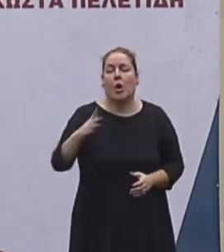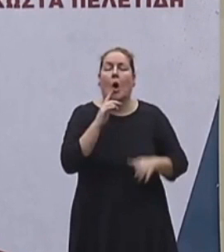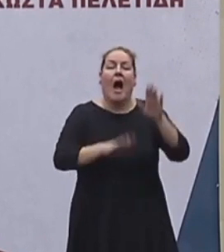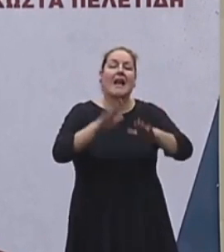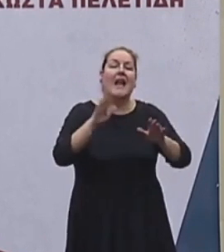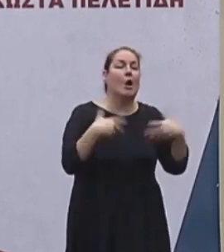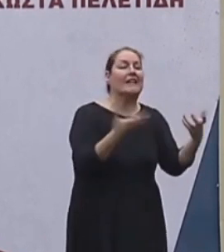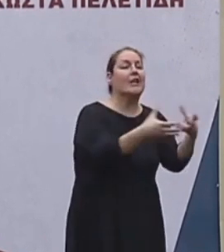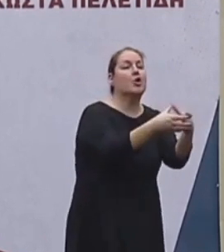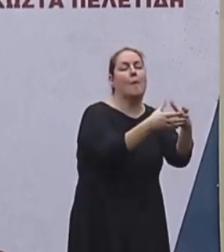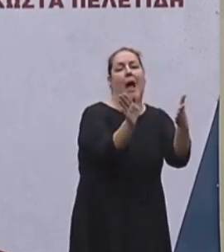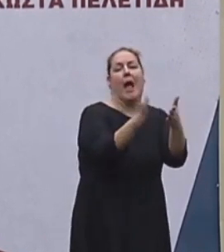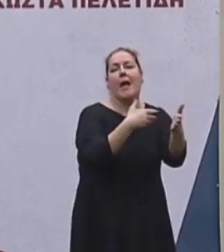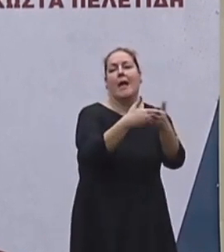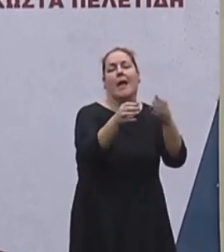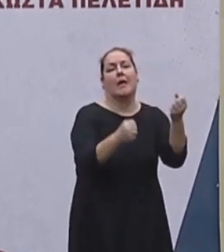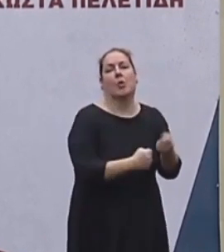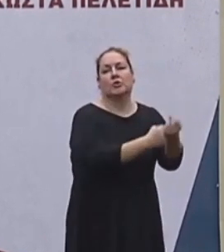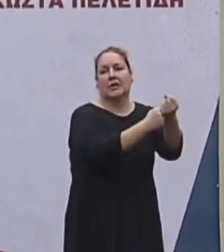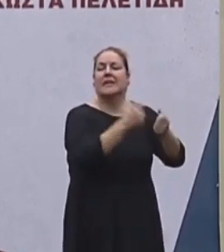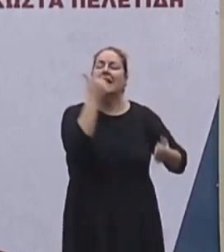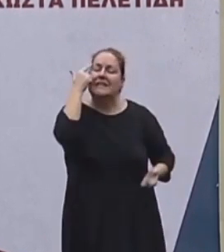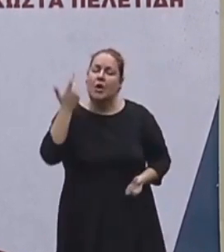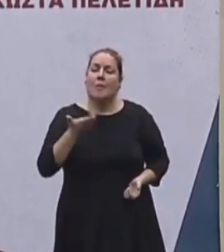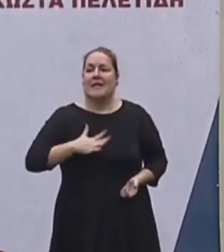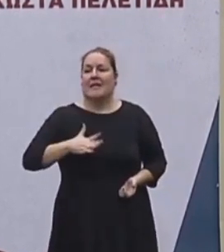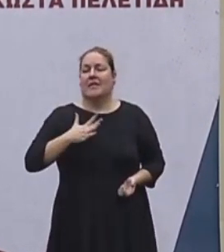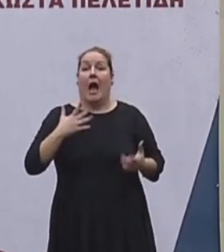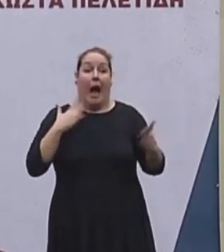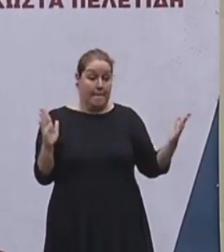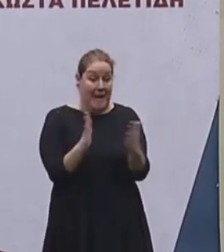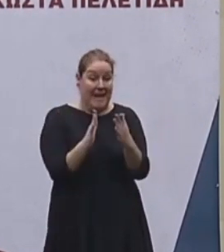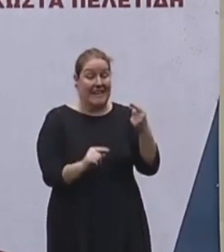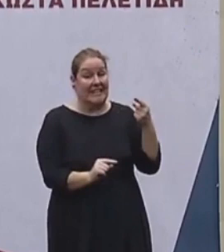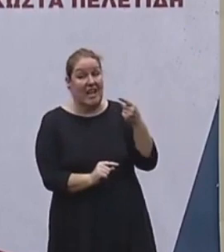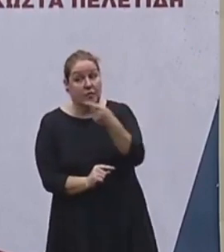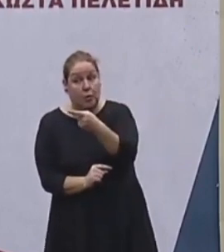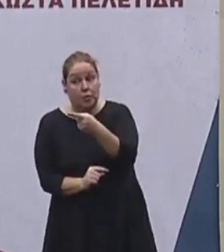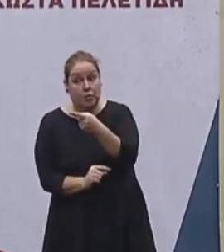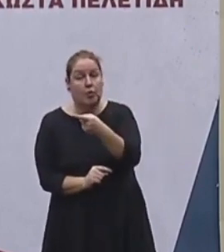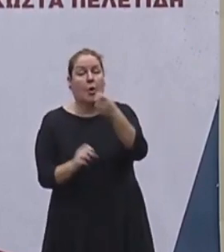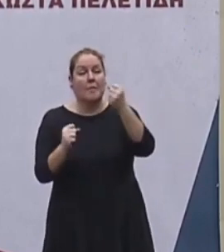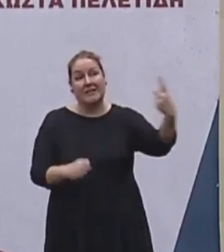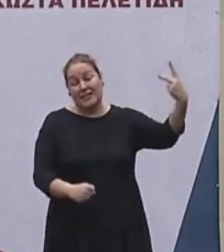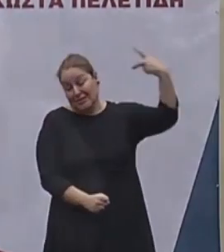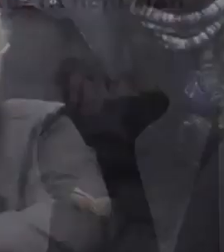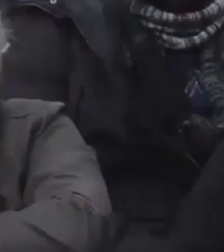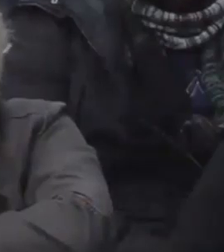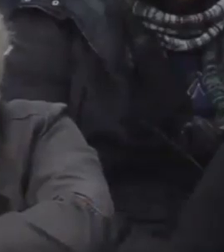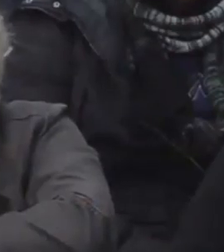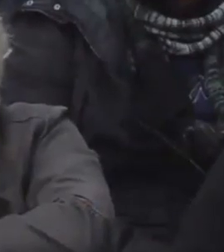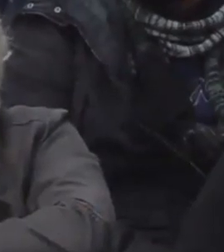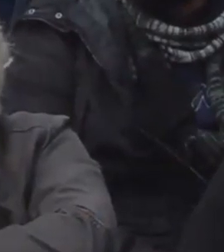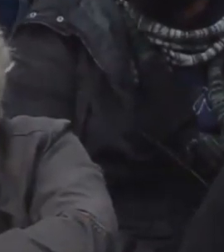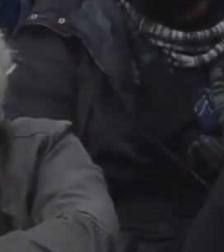την πολιτική του τοποθέτηση. Ξέρουμε ότι η θέση του είναι απέναντι σε αυτούς που έχουν καθίσει στο σβέρκο του και ζουν από